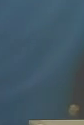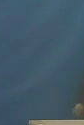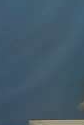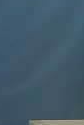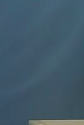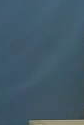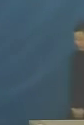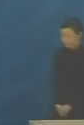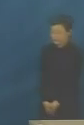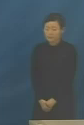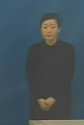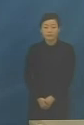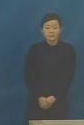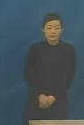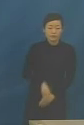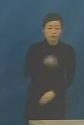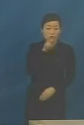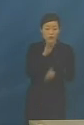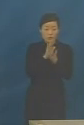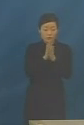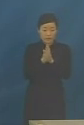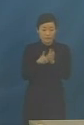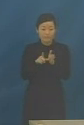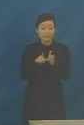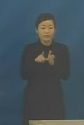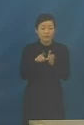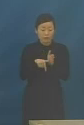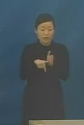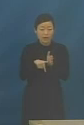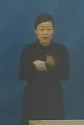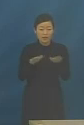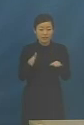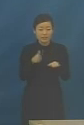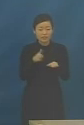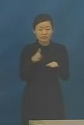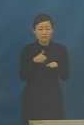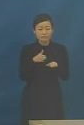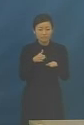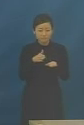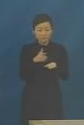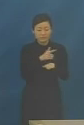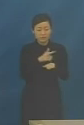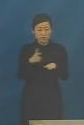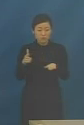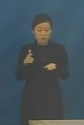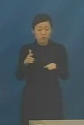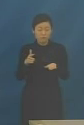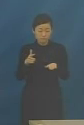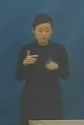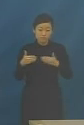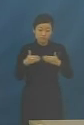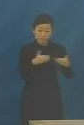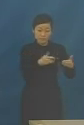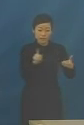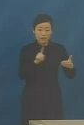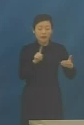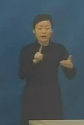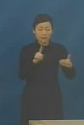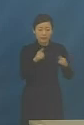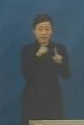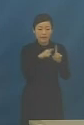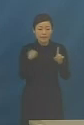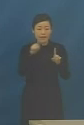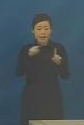いいますと最近あの色と動きがございましたのはケース46会